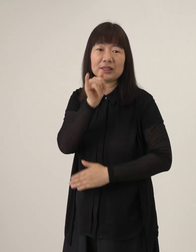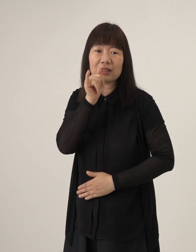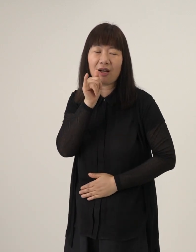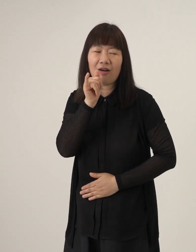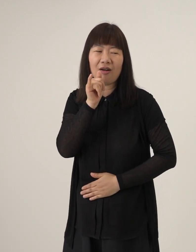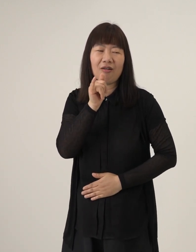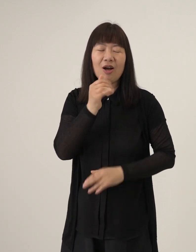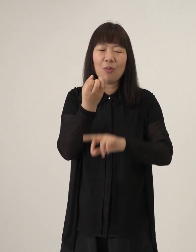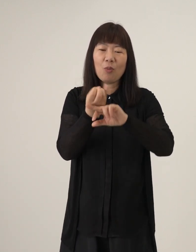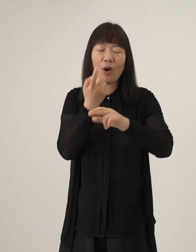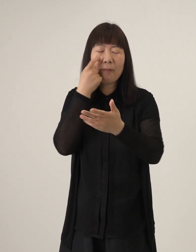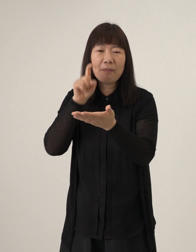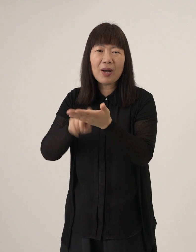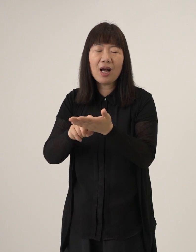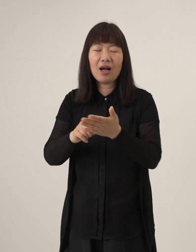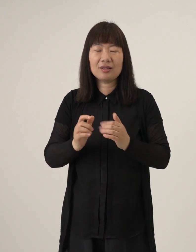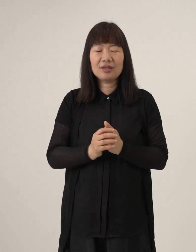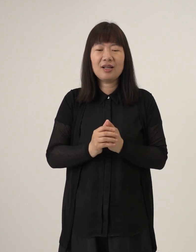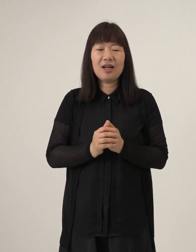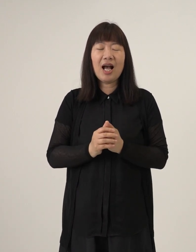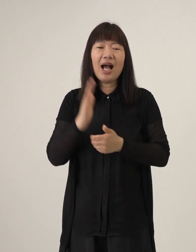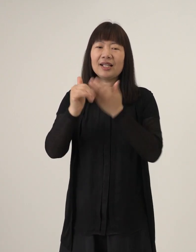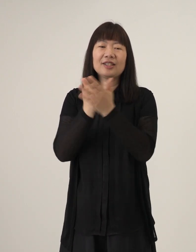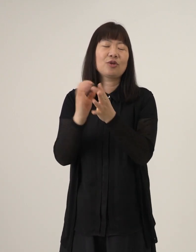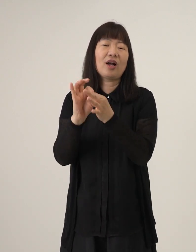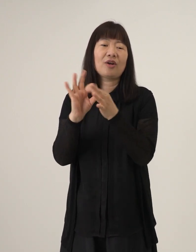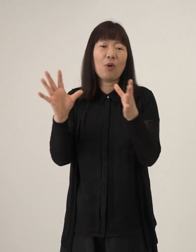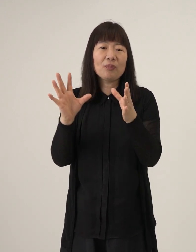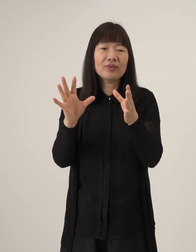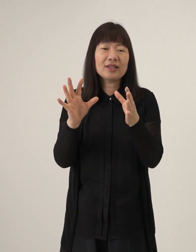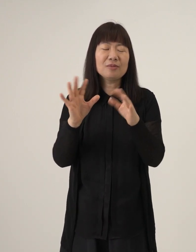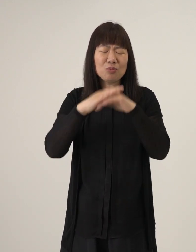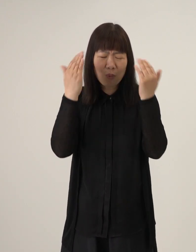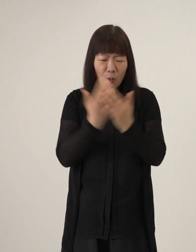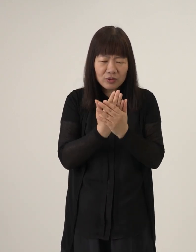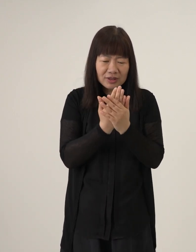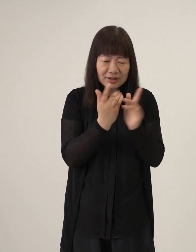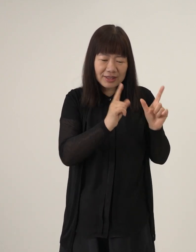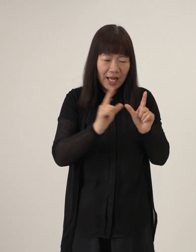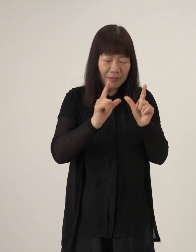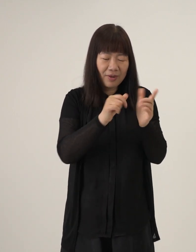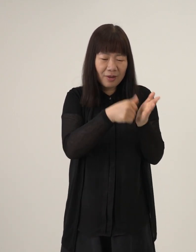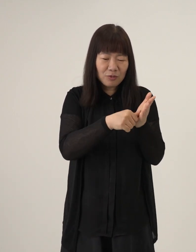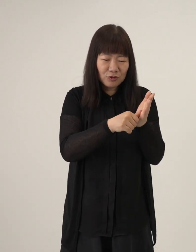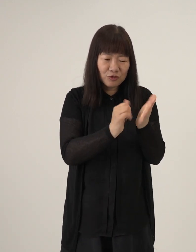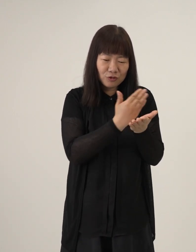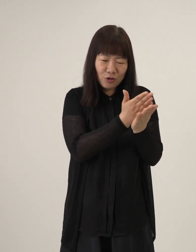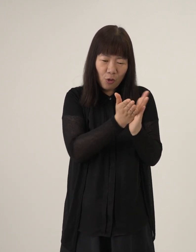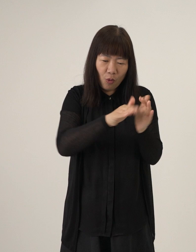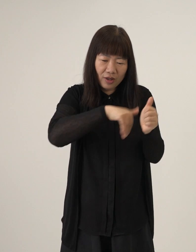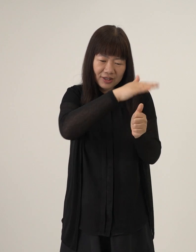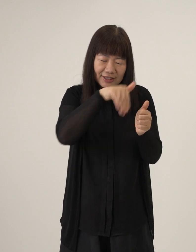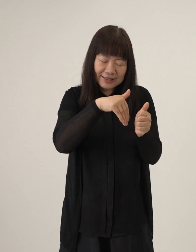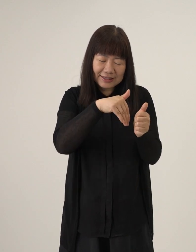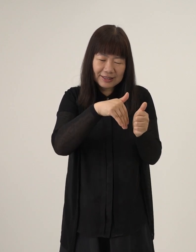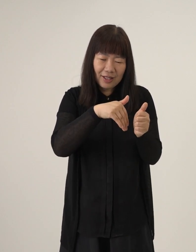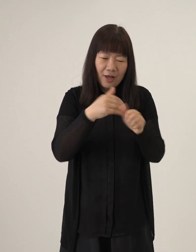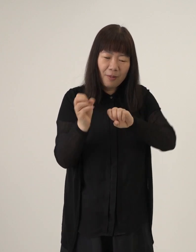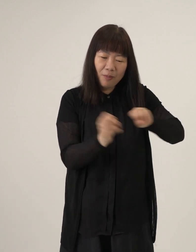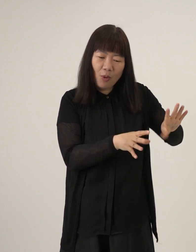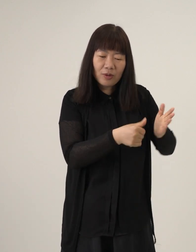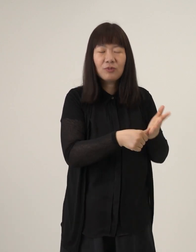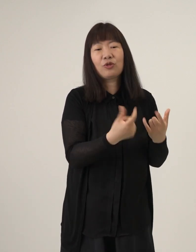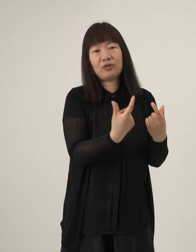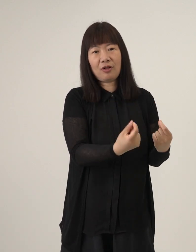자기 삶의 모든 것들이 무가치해지는 거예요. 배설물처럼 여겨지는 거예요. 거기에 눈 열어지는 청년들이